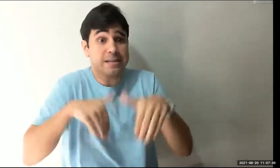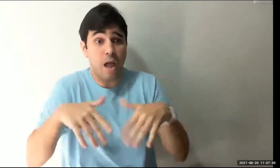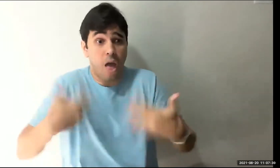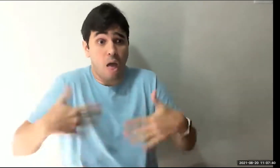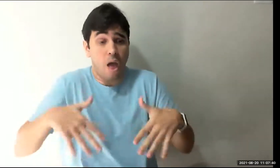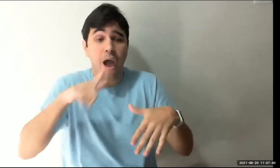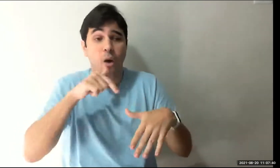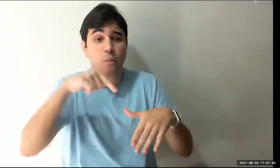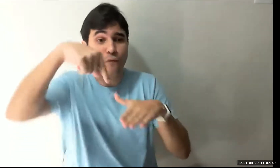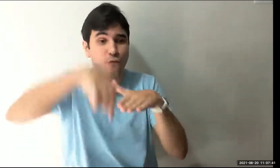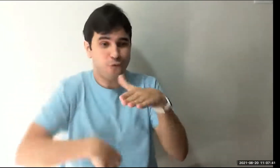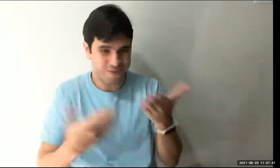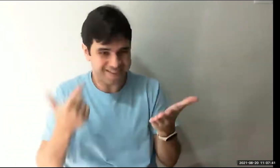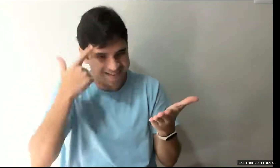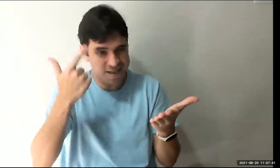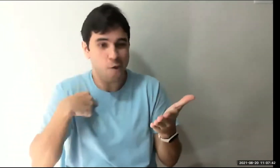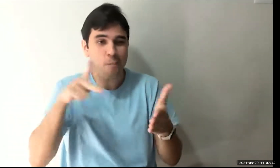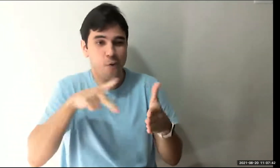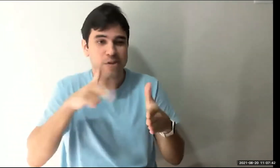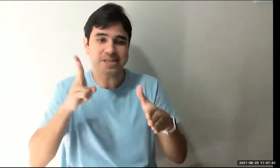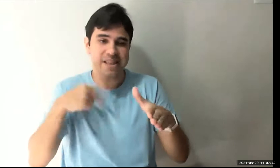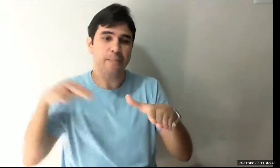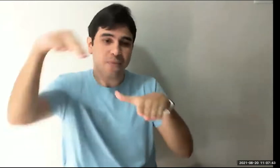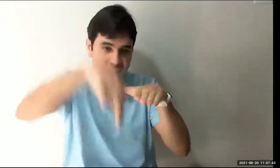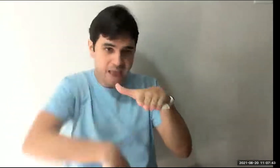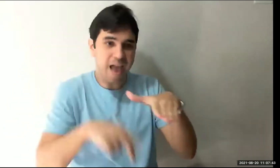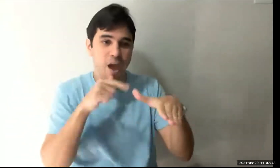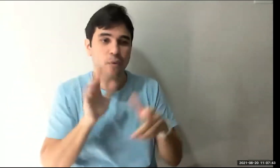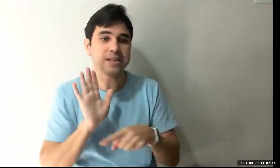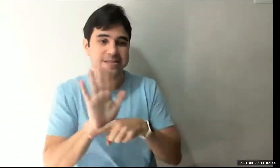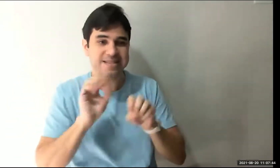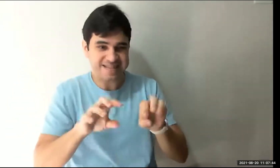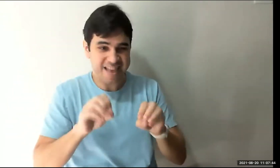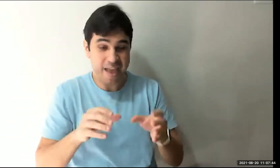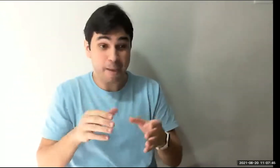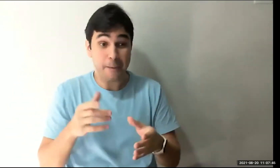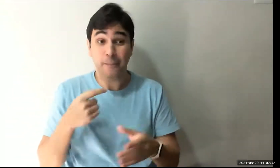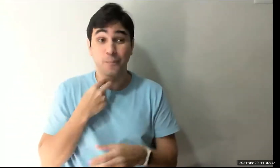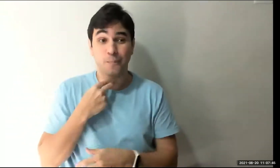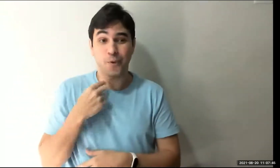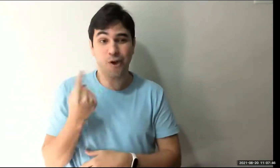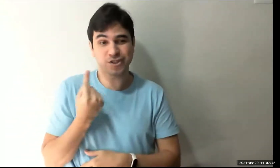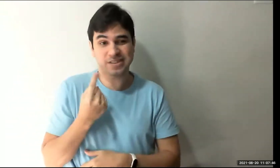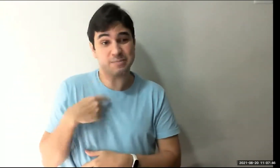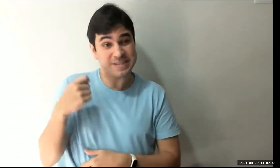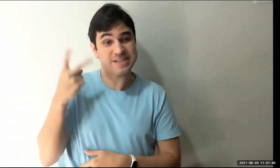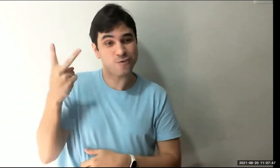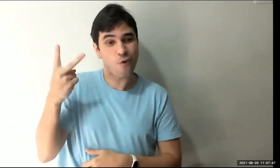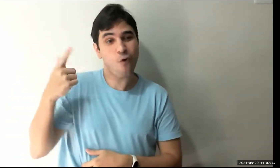pensarem nisso e divulgar e aproveitar o material, porque, por exemplo, na